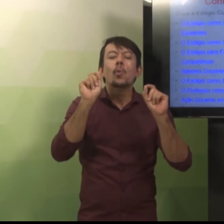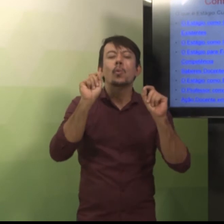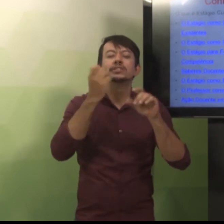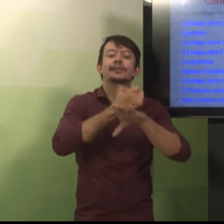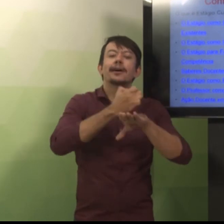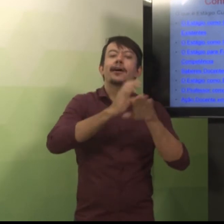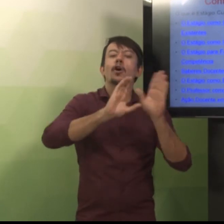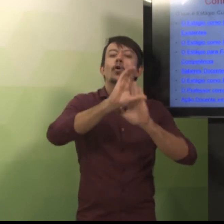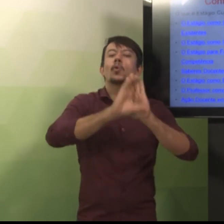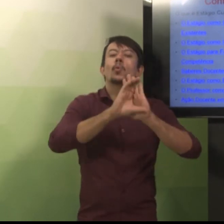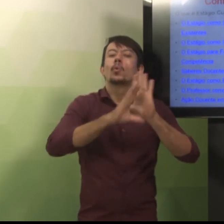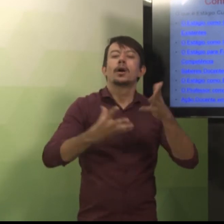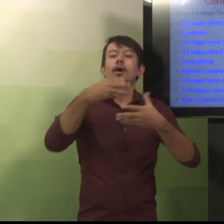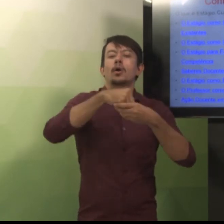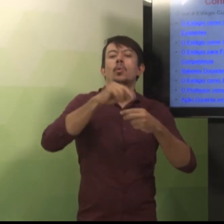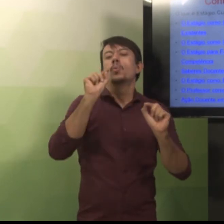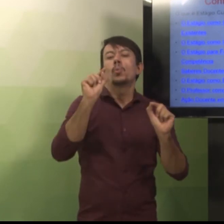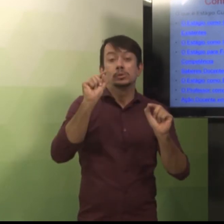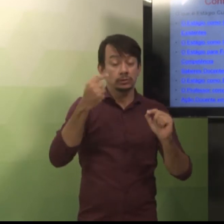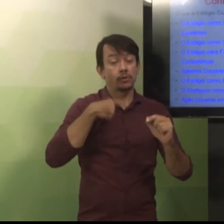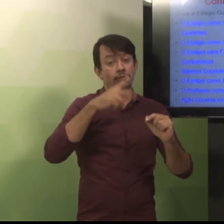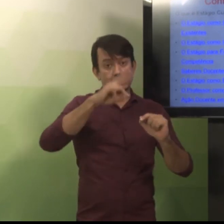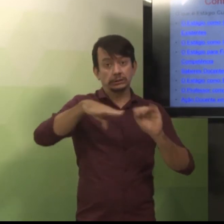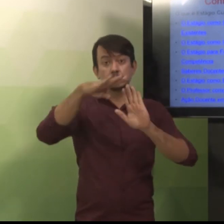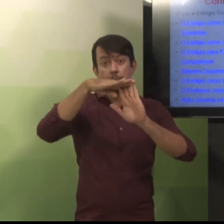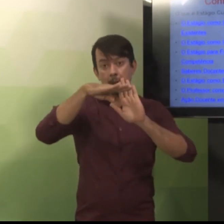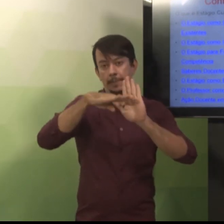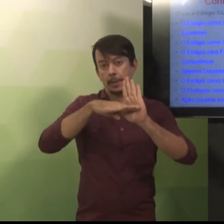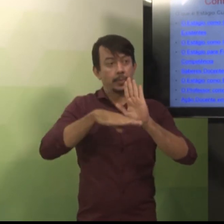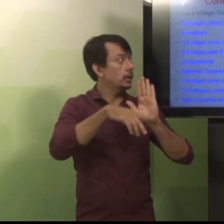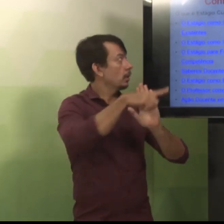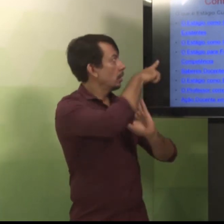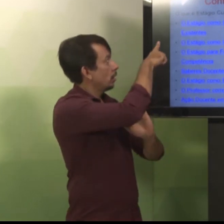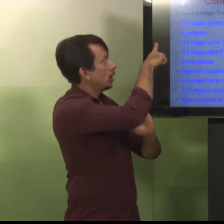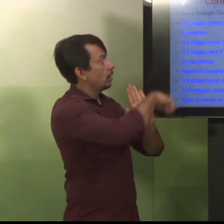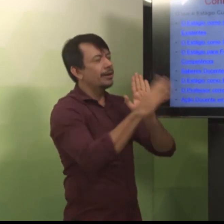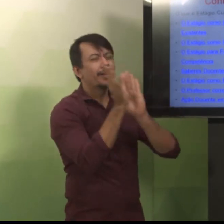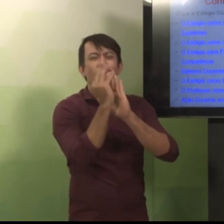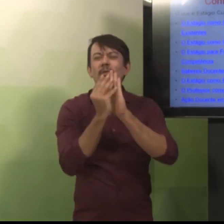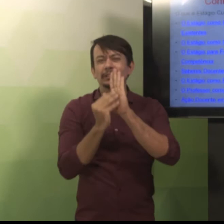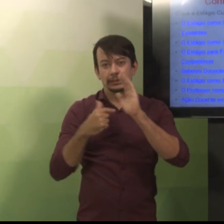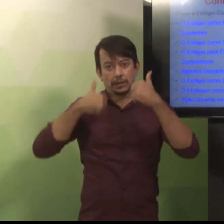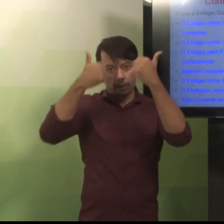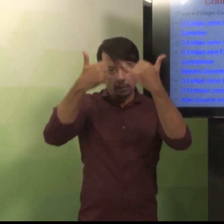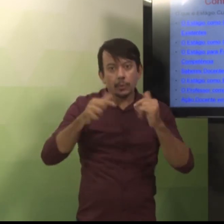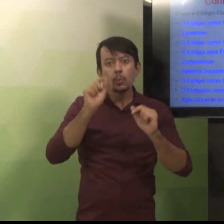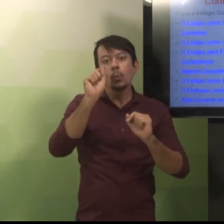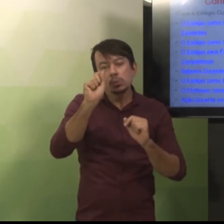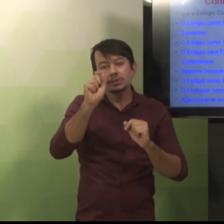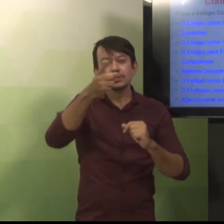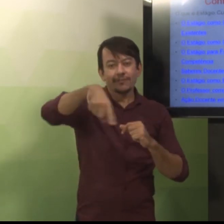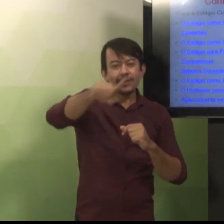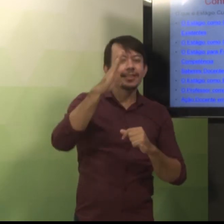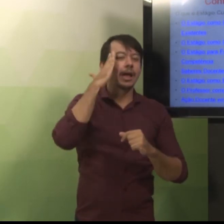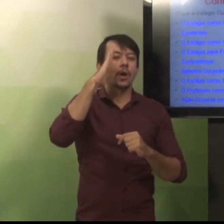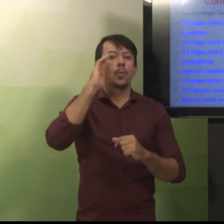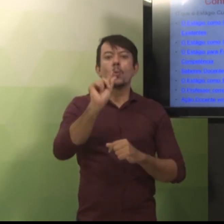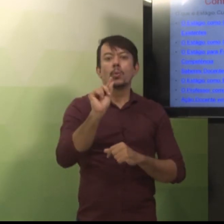Com relação ao estágio curricular, temos aqui alguns itens relacionados, os quais explicarei, para que vocês